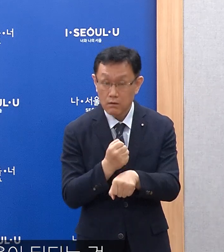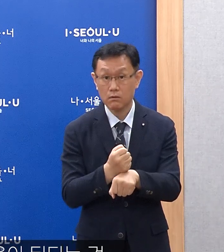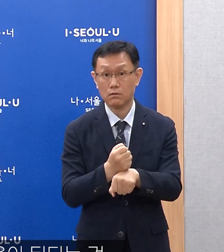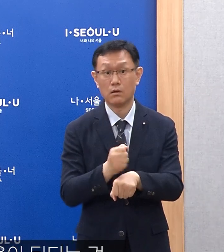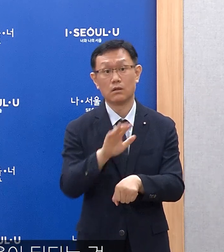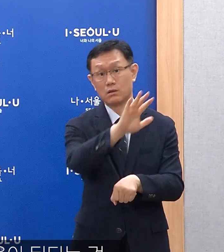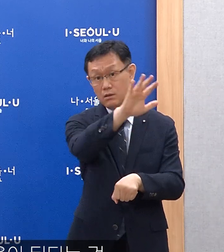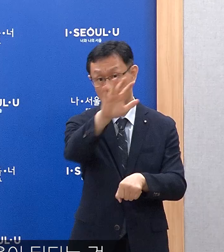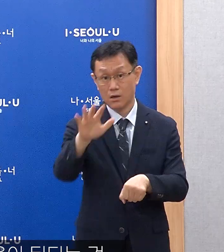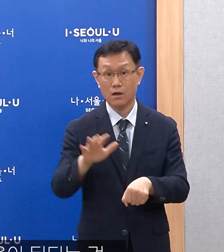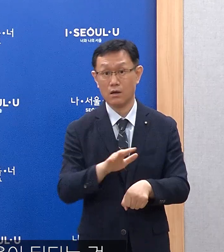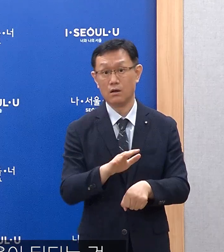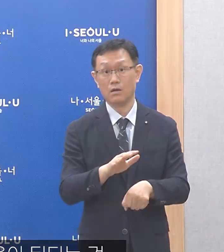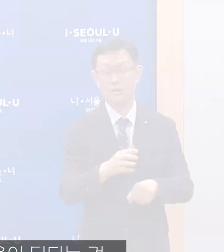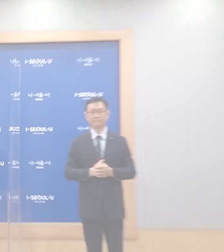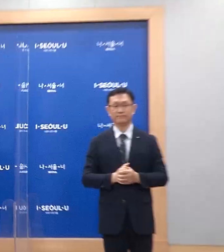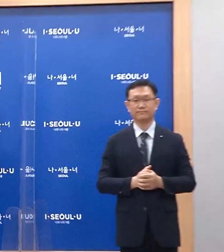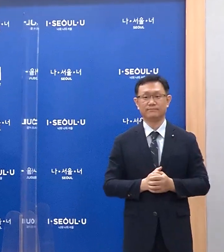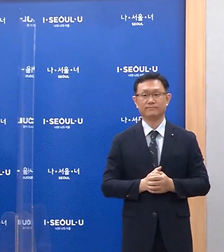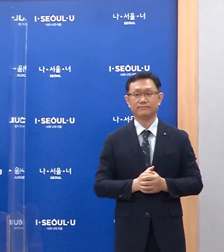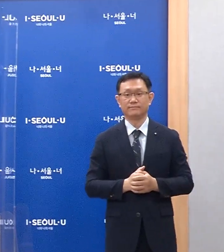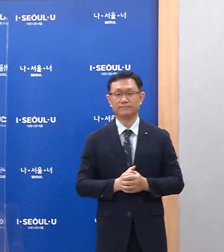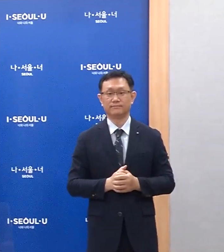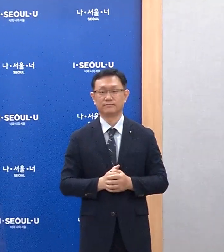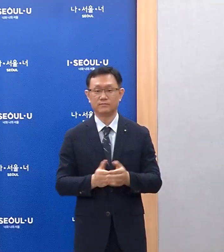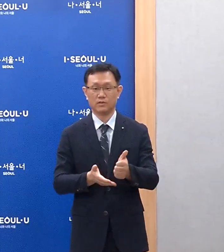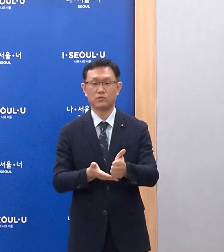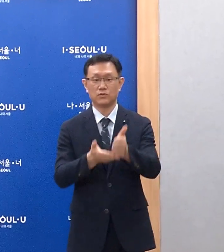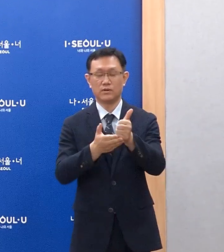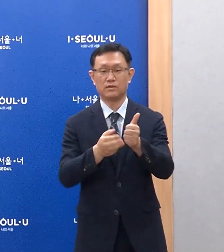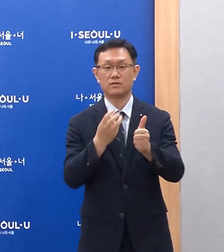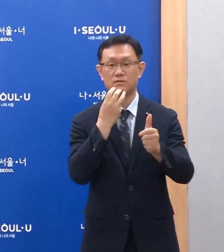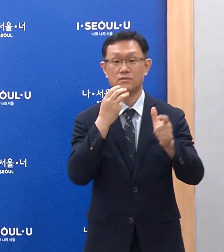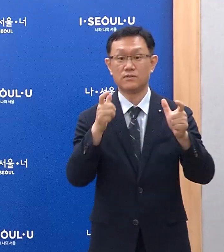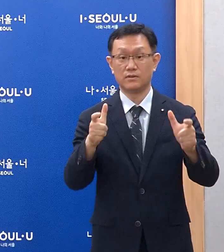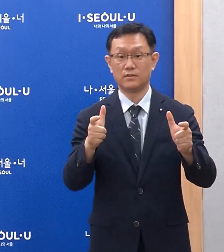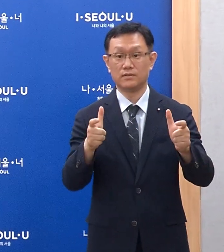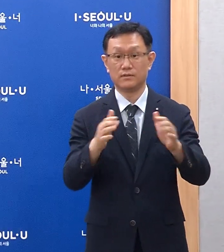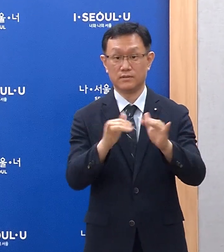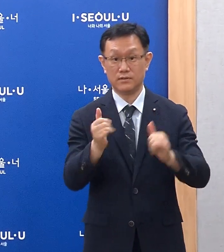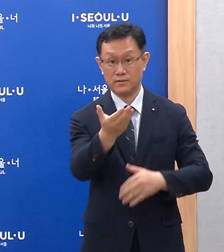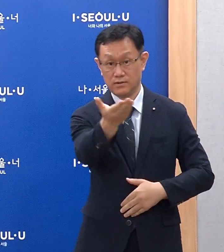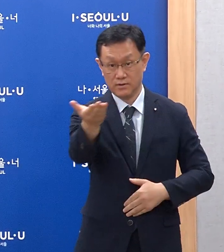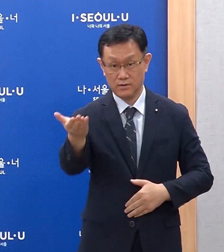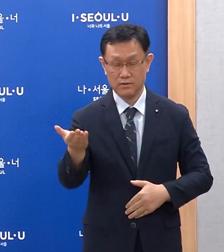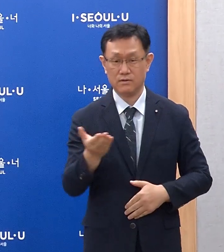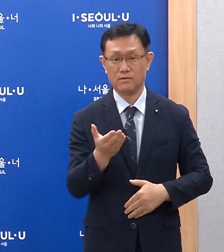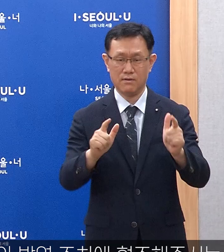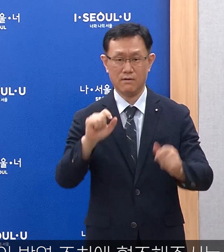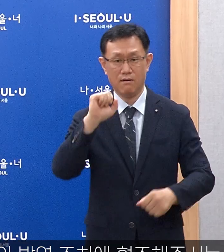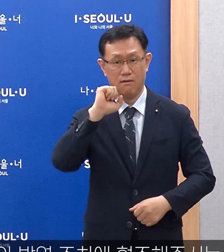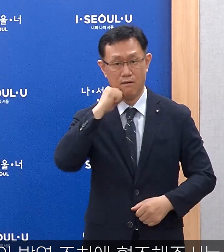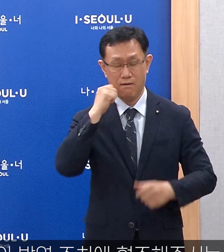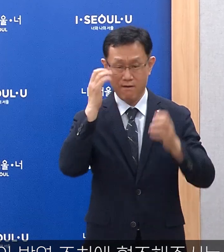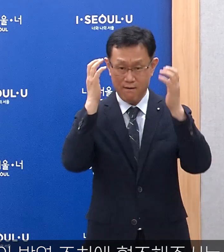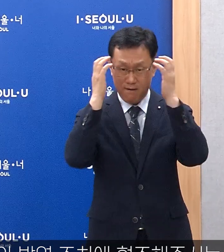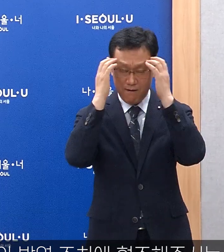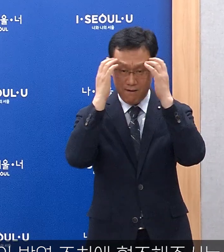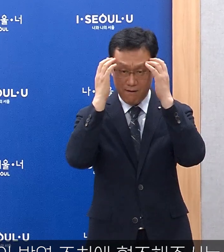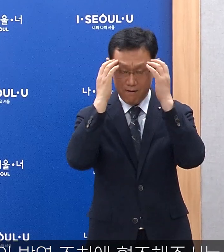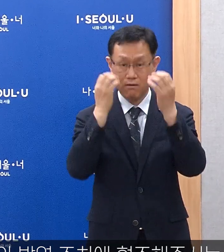전 세계적으로 이미 입증이 되어 있습니다. 존경하는 서울시민 여러분, 먼저 여러 가지 어려움 속에서도